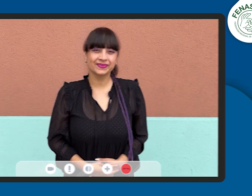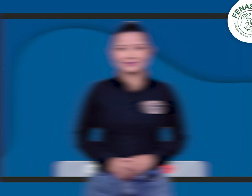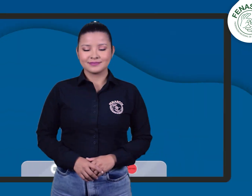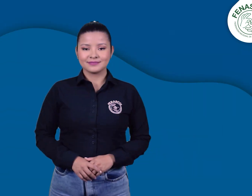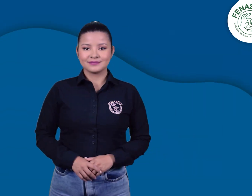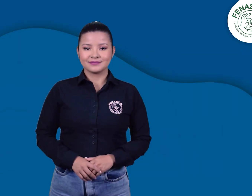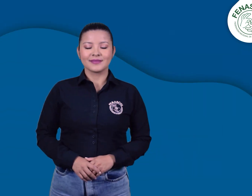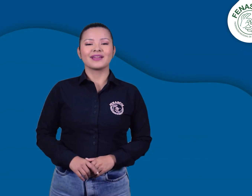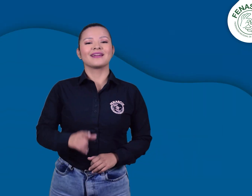vernacular.